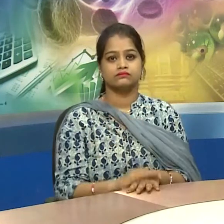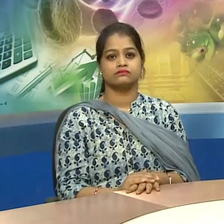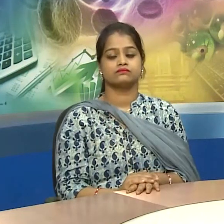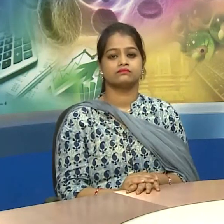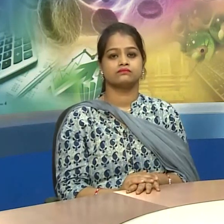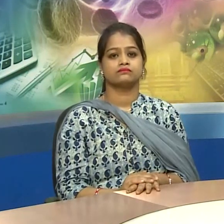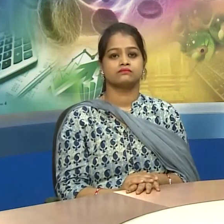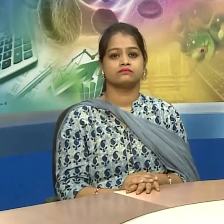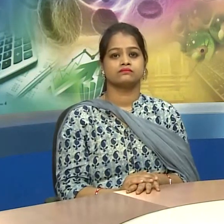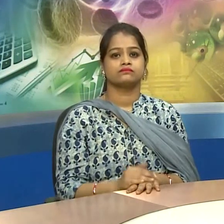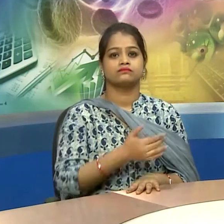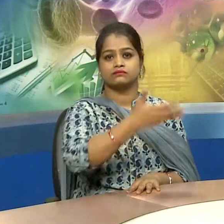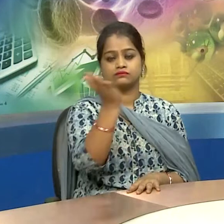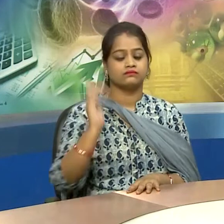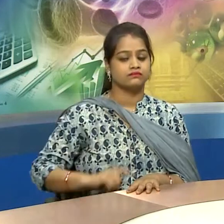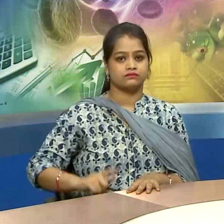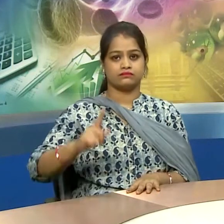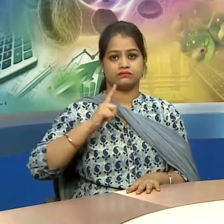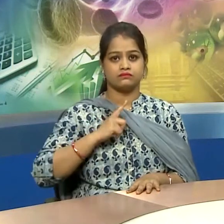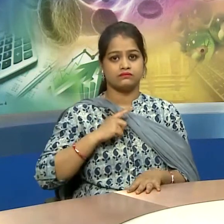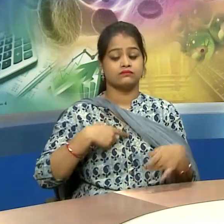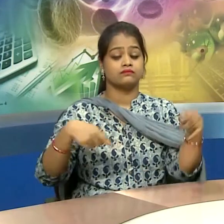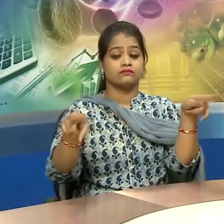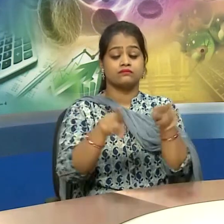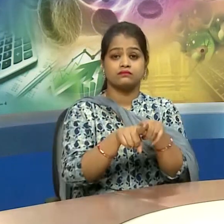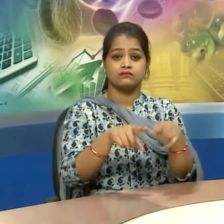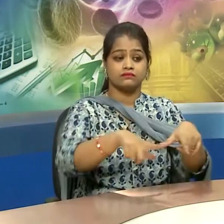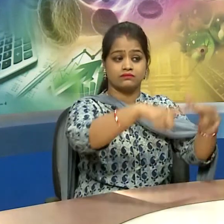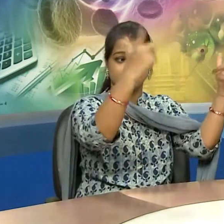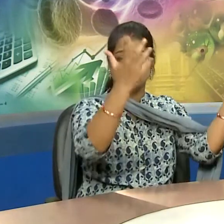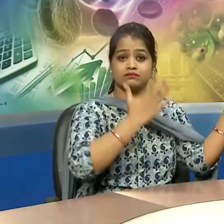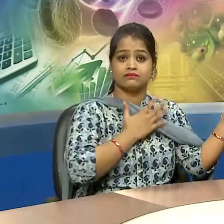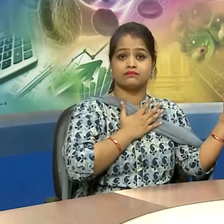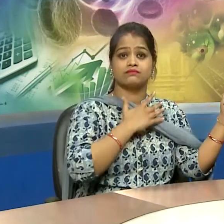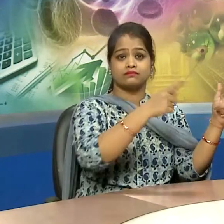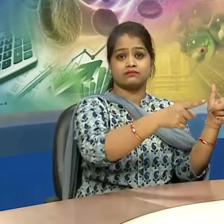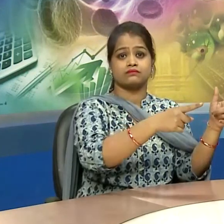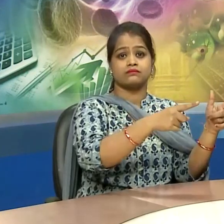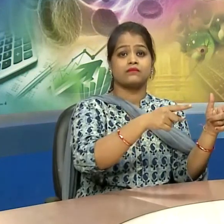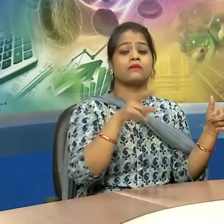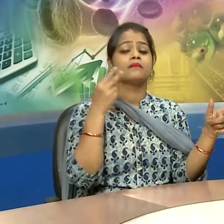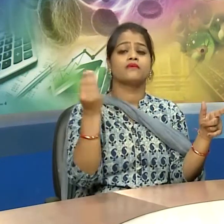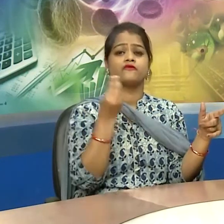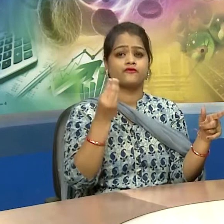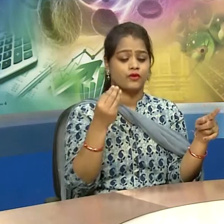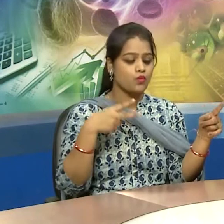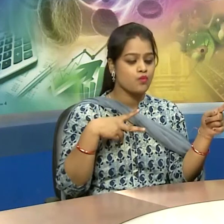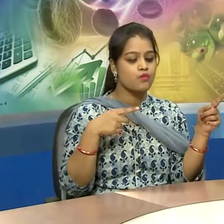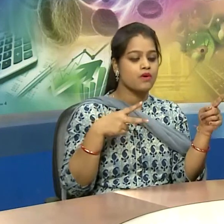हमारा जीवन ऐसे वृक्ष की तरह होना चाहिए कि उसका कुछ भाग हिलने झुकने वाला